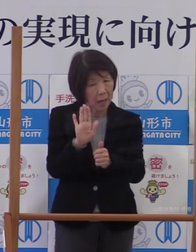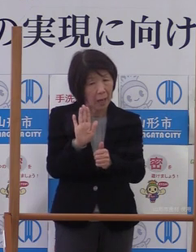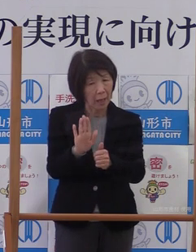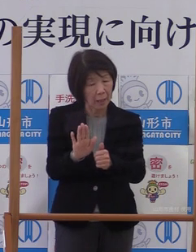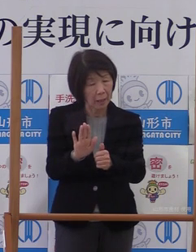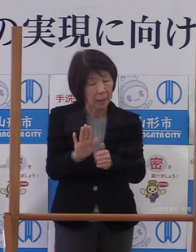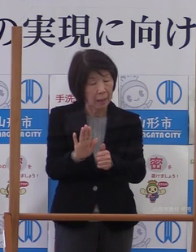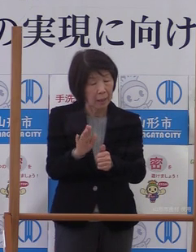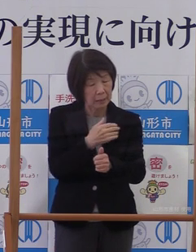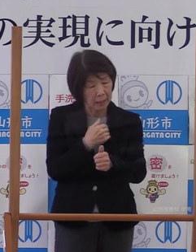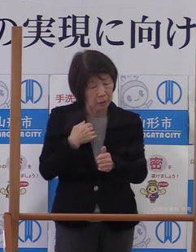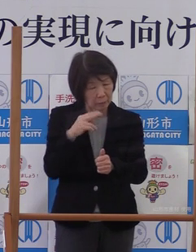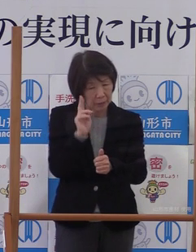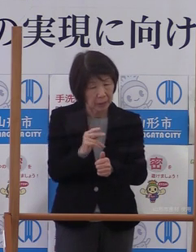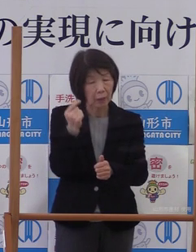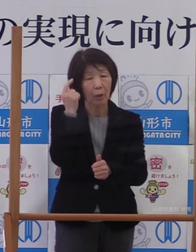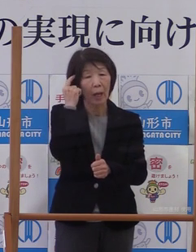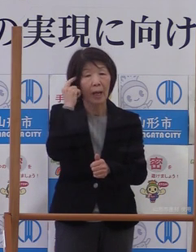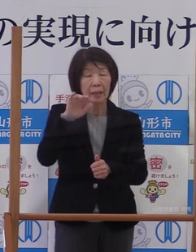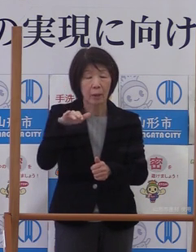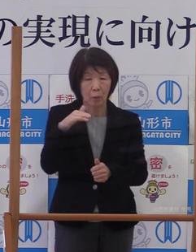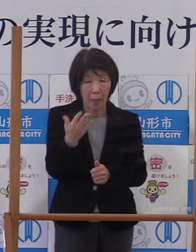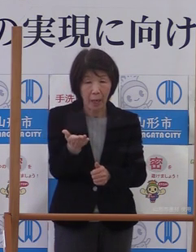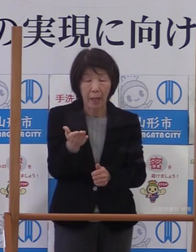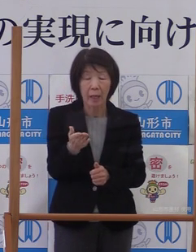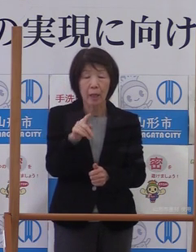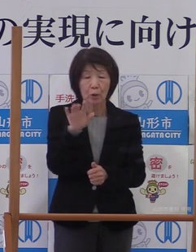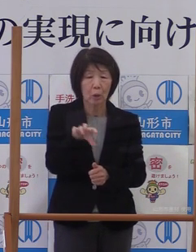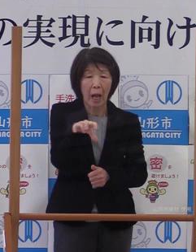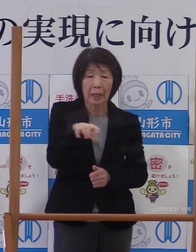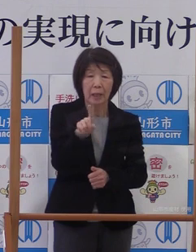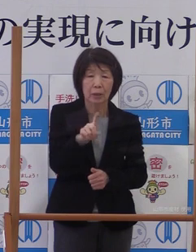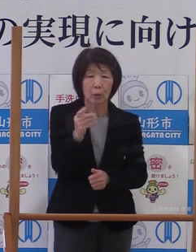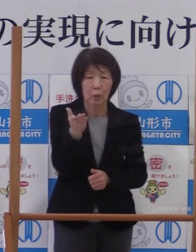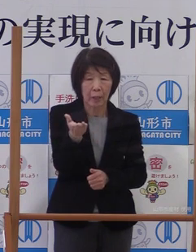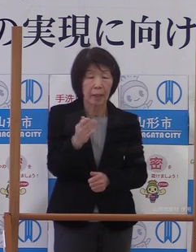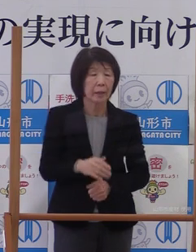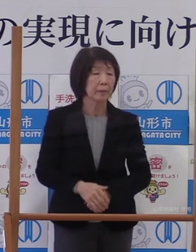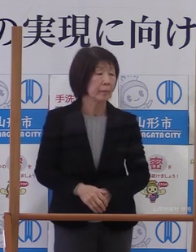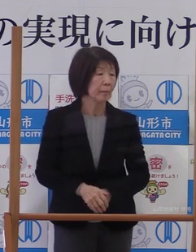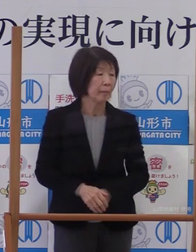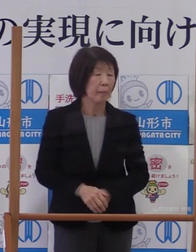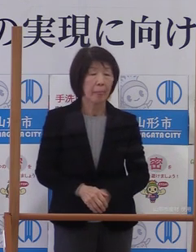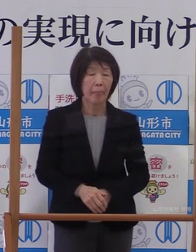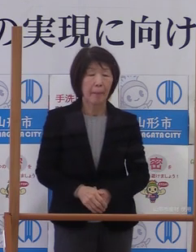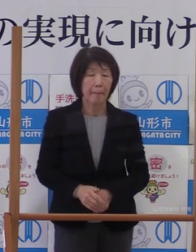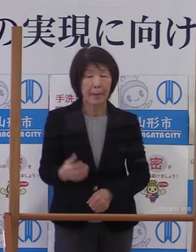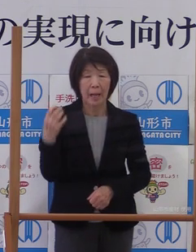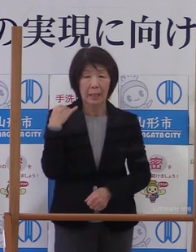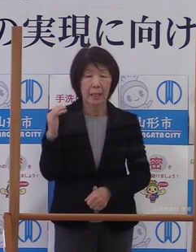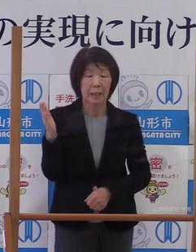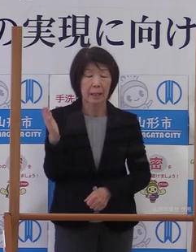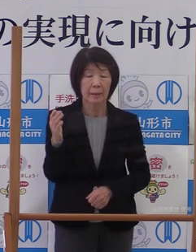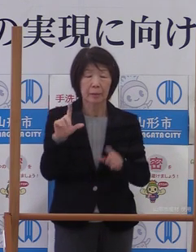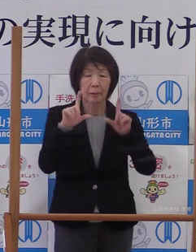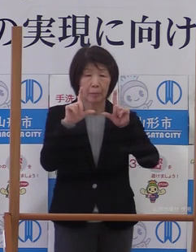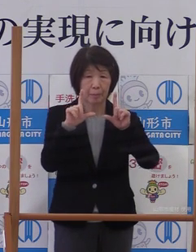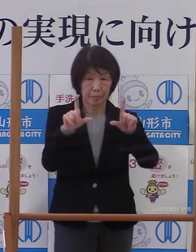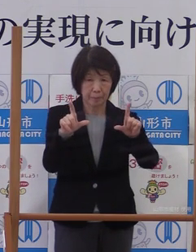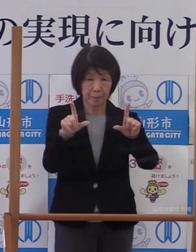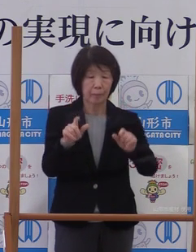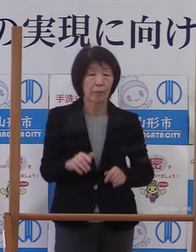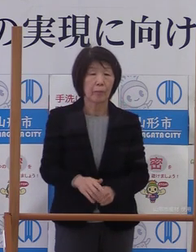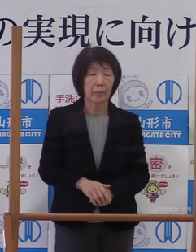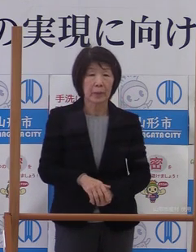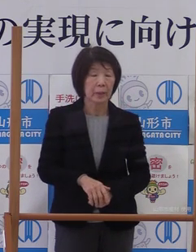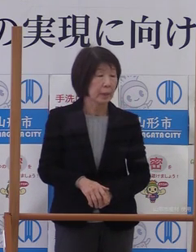あったということなのか、そのあたりどう考えたらいいでしょうか。 はい、じゃあ財政部長からこの辺をお答えします。 はい、たぶん、